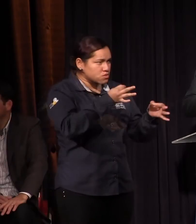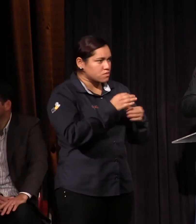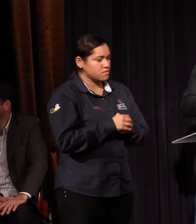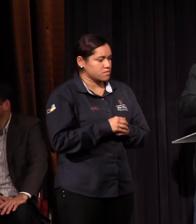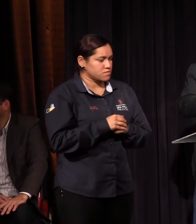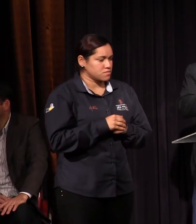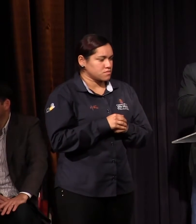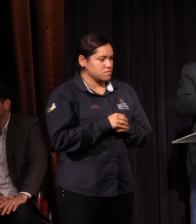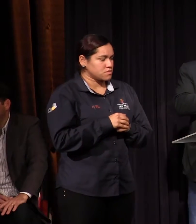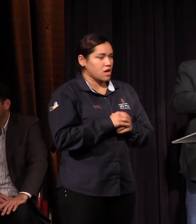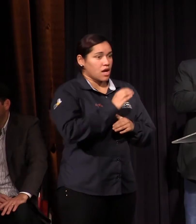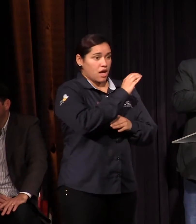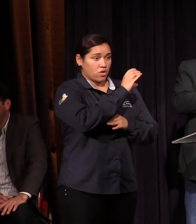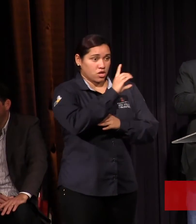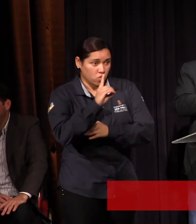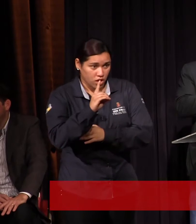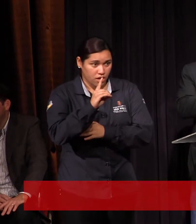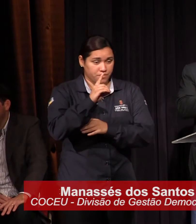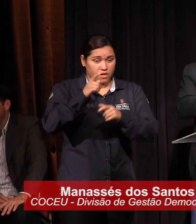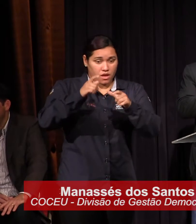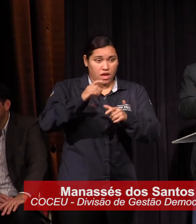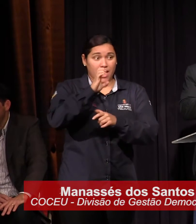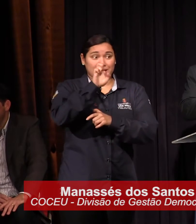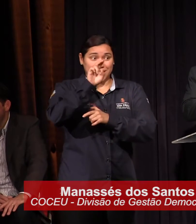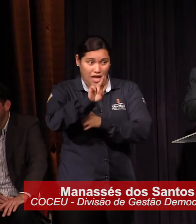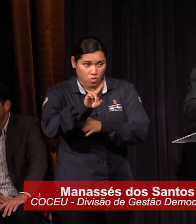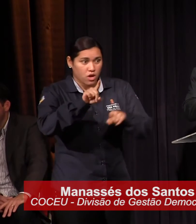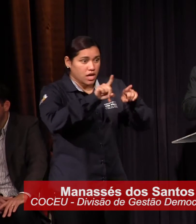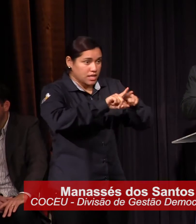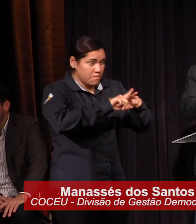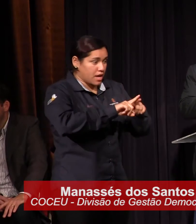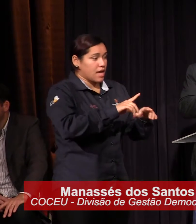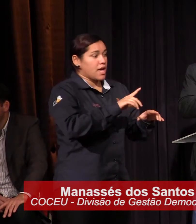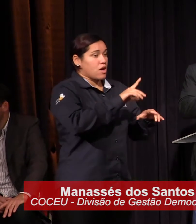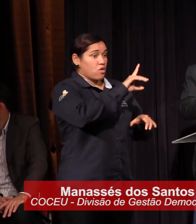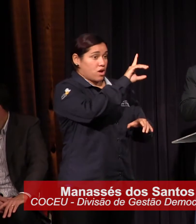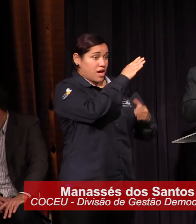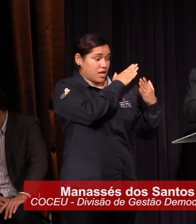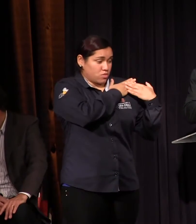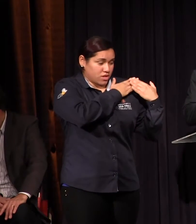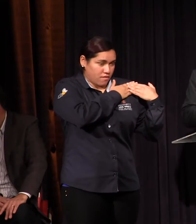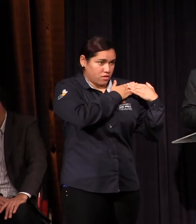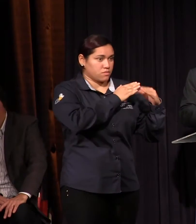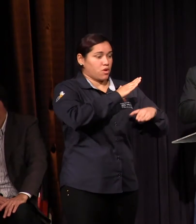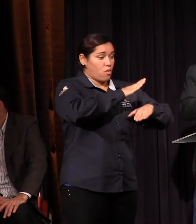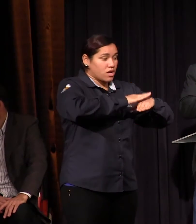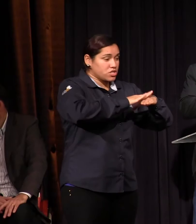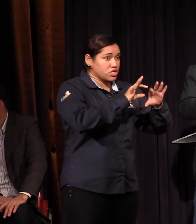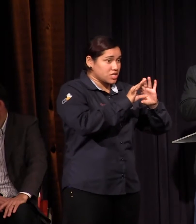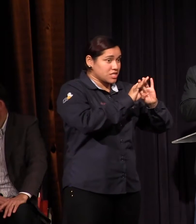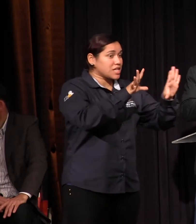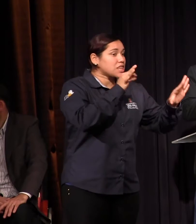a coordenadoria dos céus educação integral ea divisão de gestão democrática programas interceptor reais à